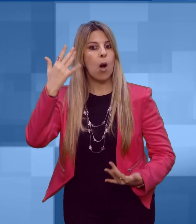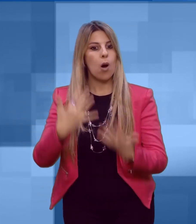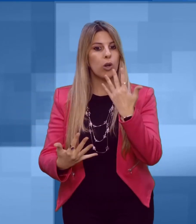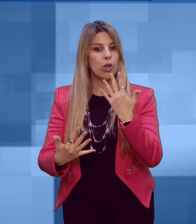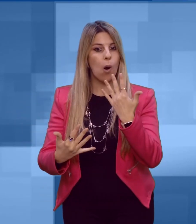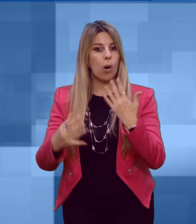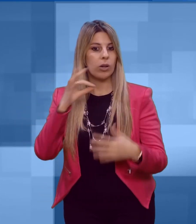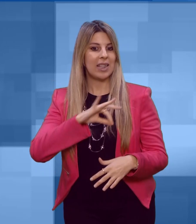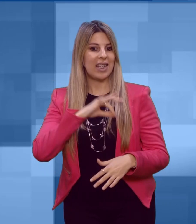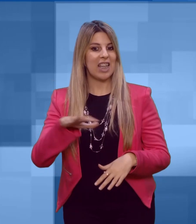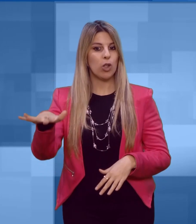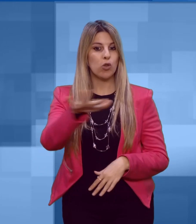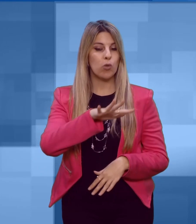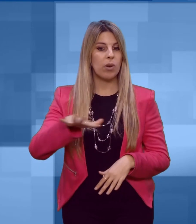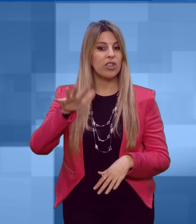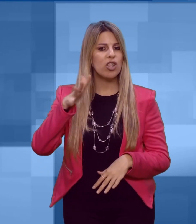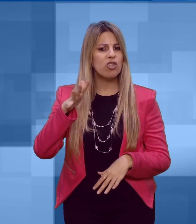una superficie di circa 32 ettari.